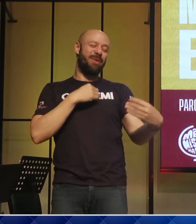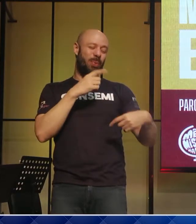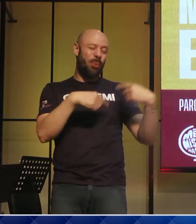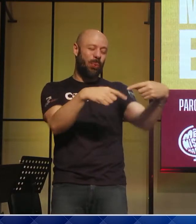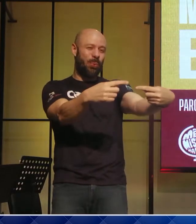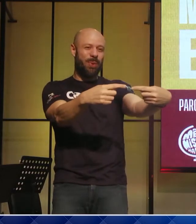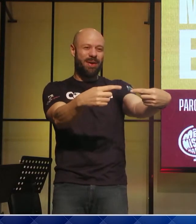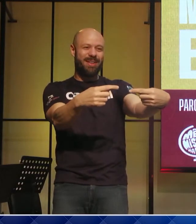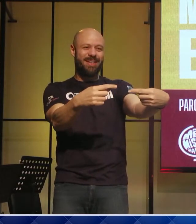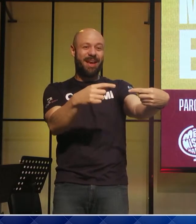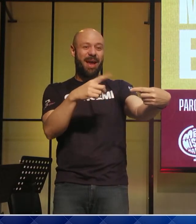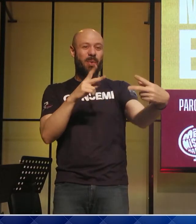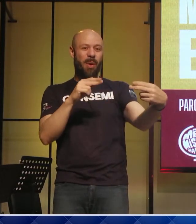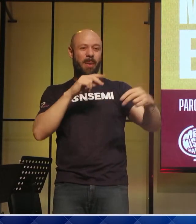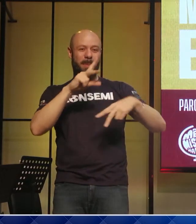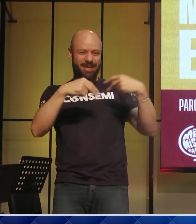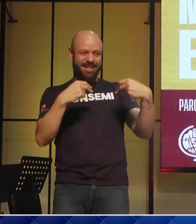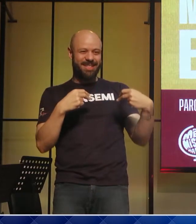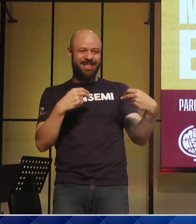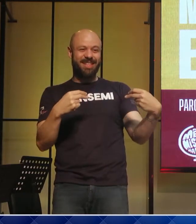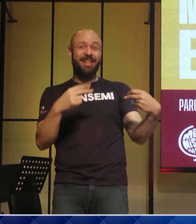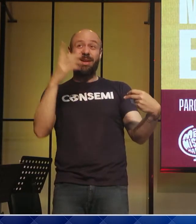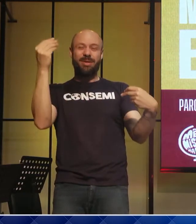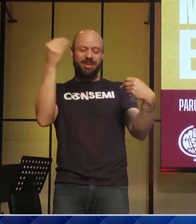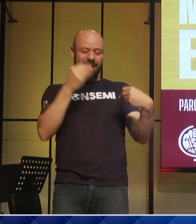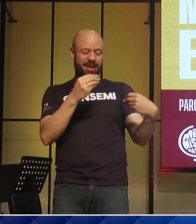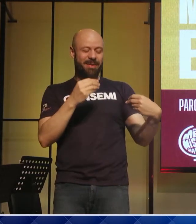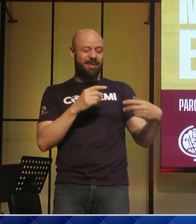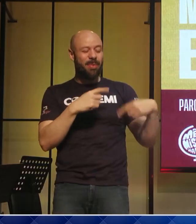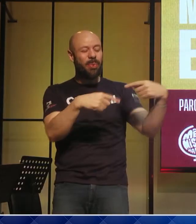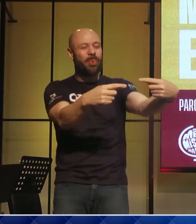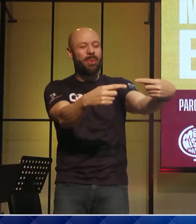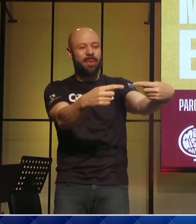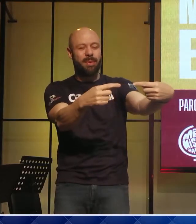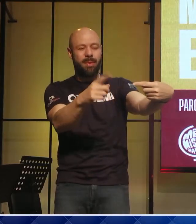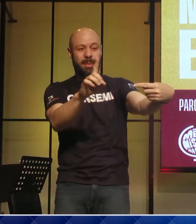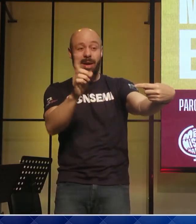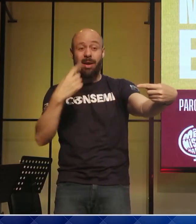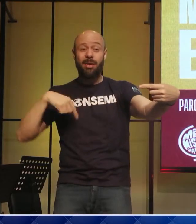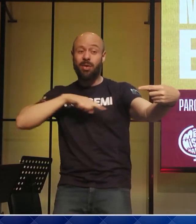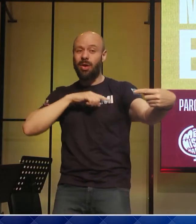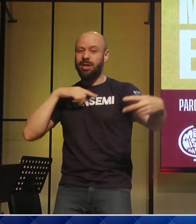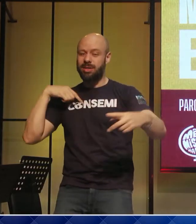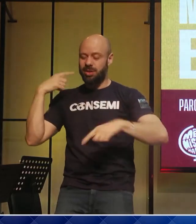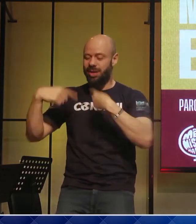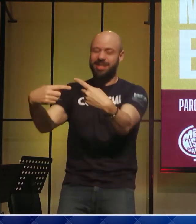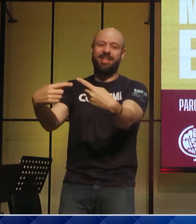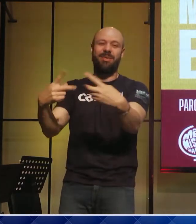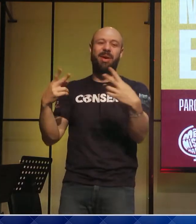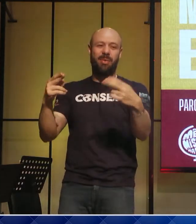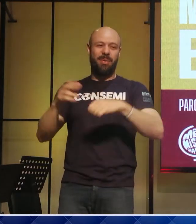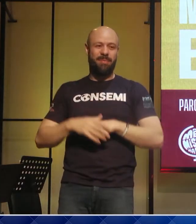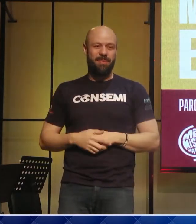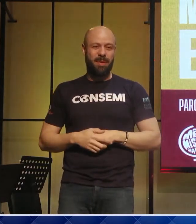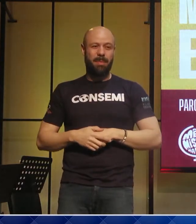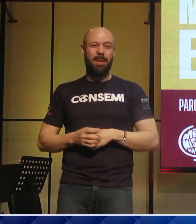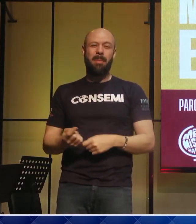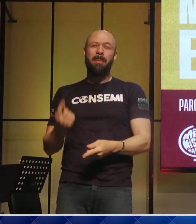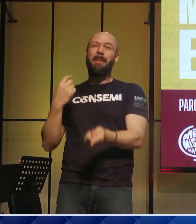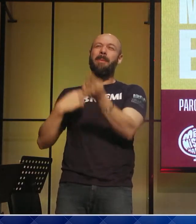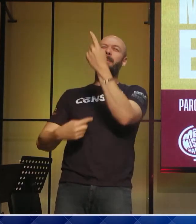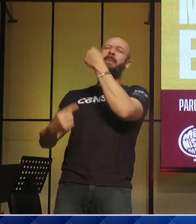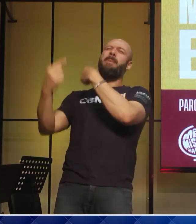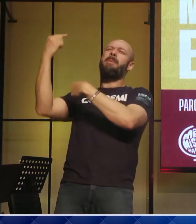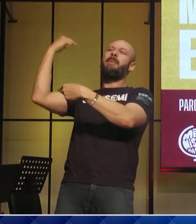os filhos de Deus, que somos você e eu, também são herança de Deus